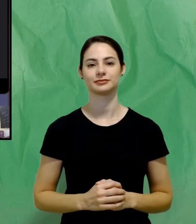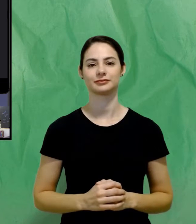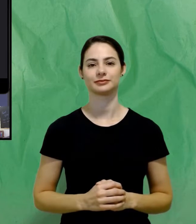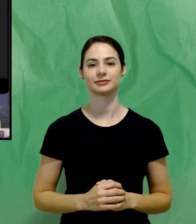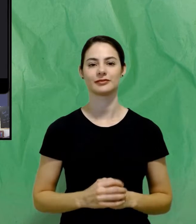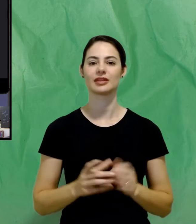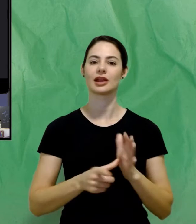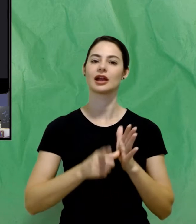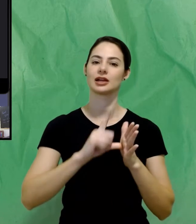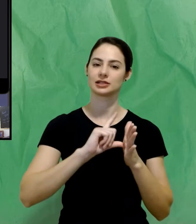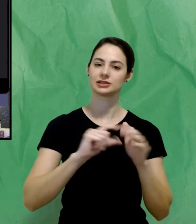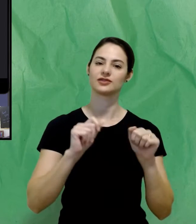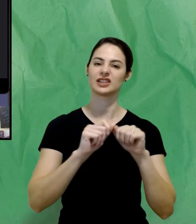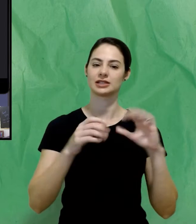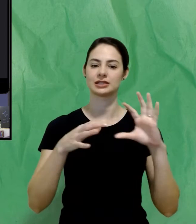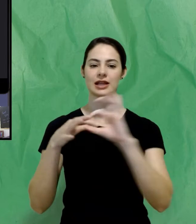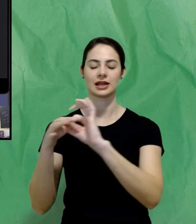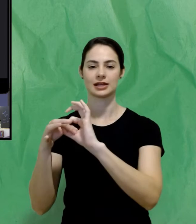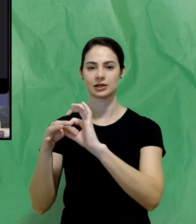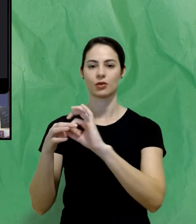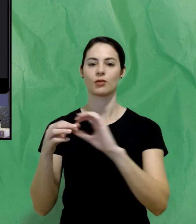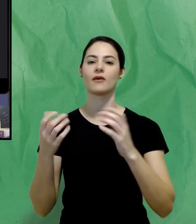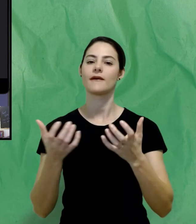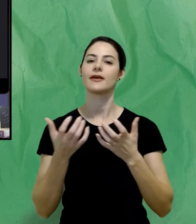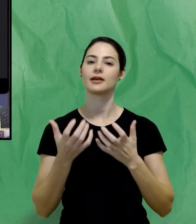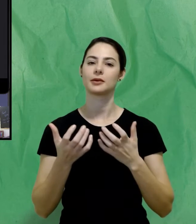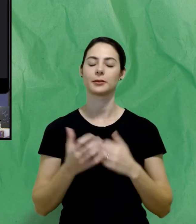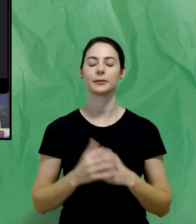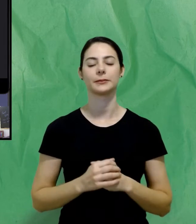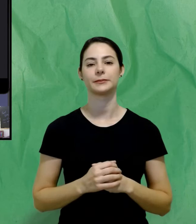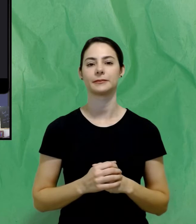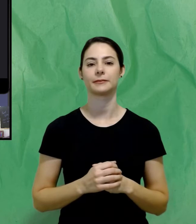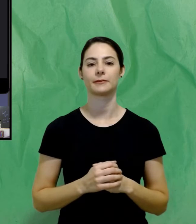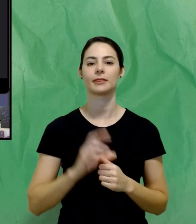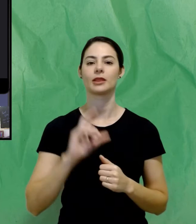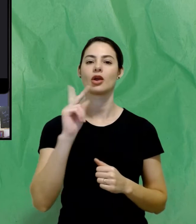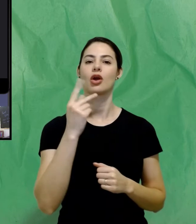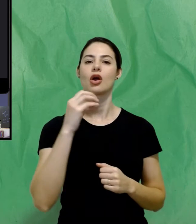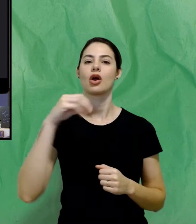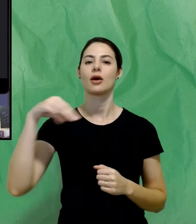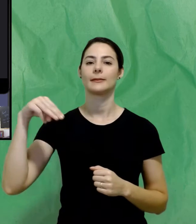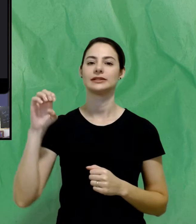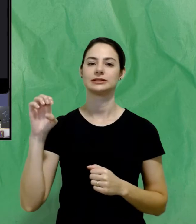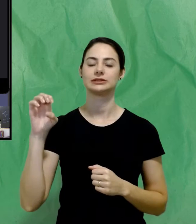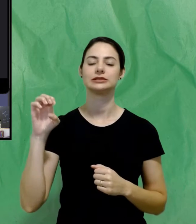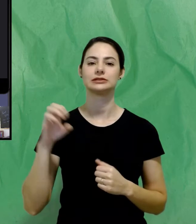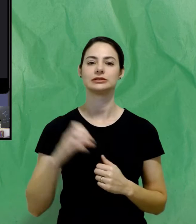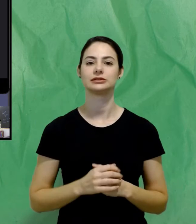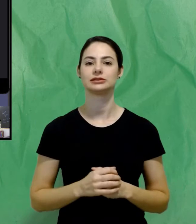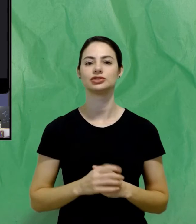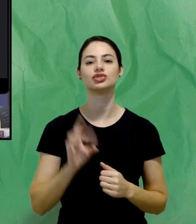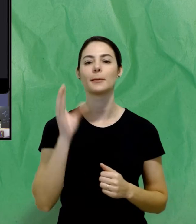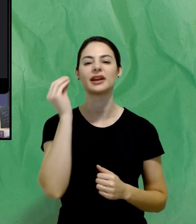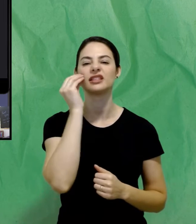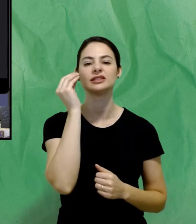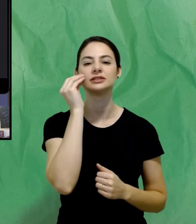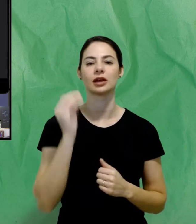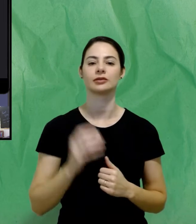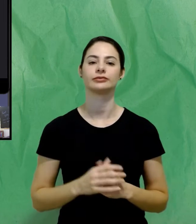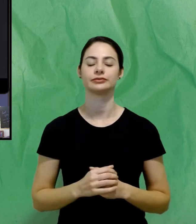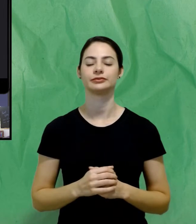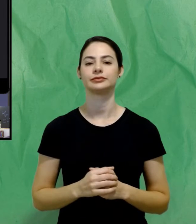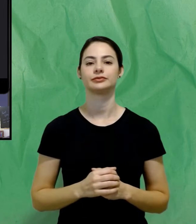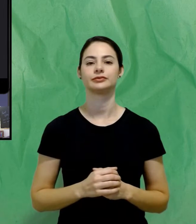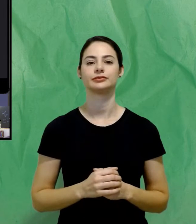Antes da gente fazer a integração, se eu quiser vir aqui em Home, né, só para a gente poder ter um teste, ó, eu vou